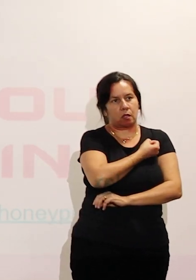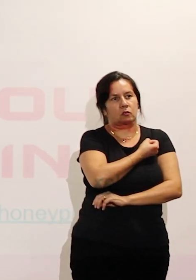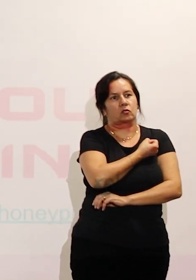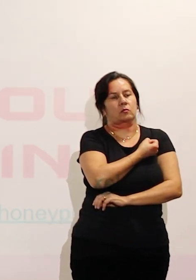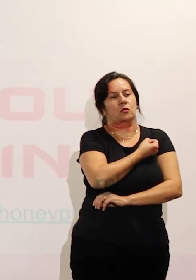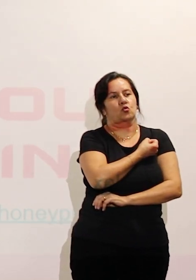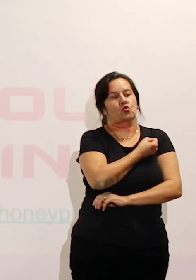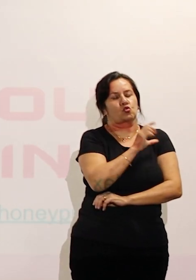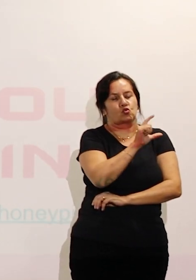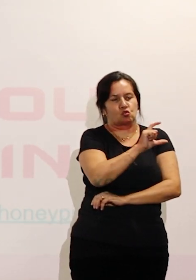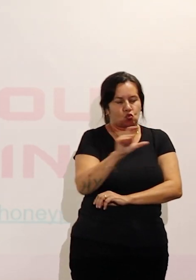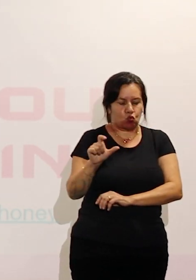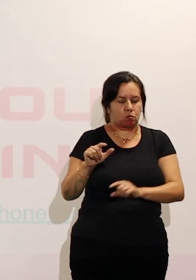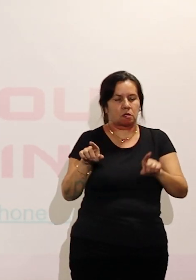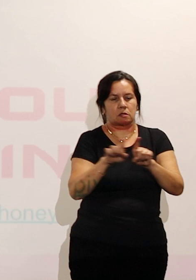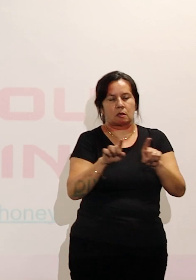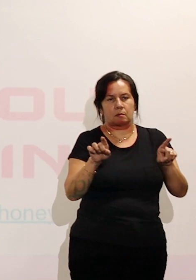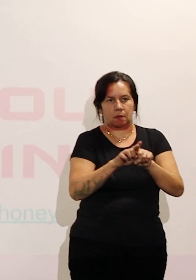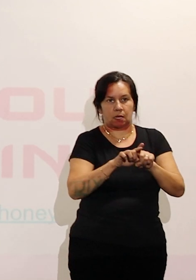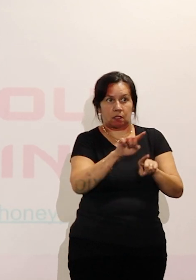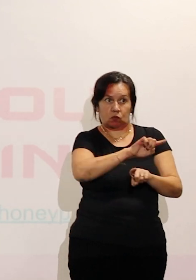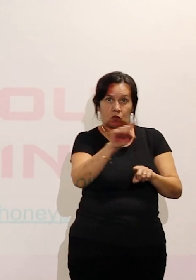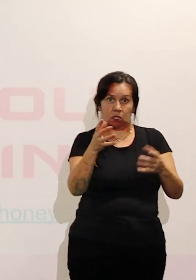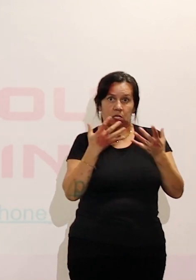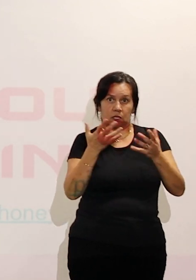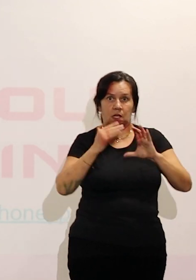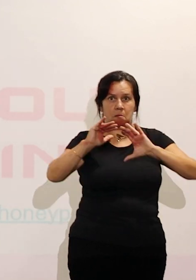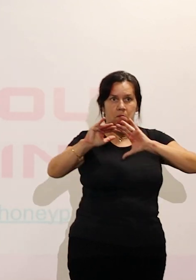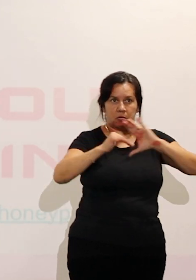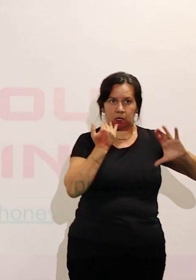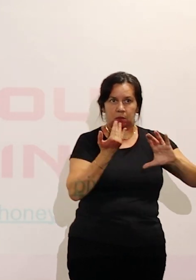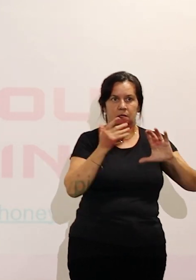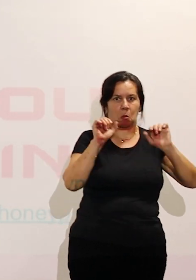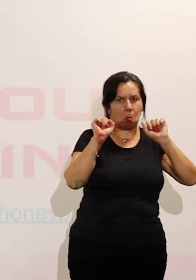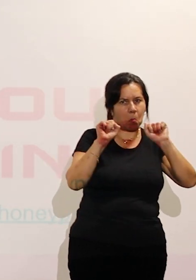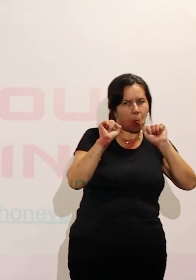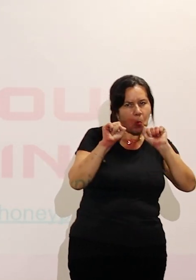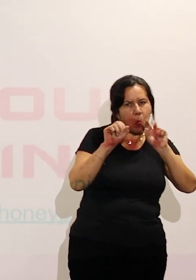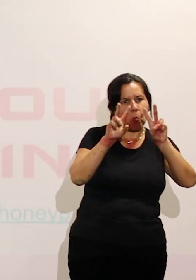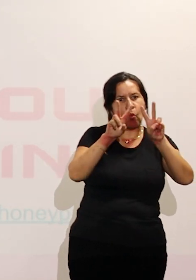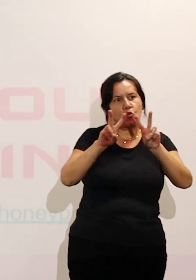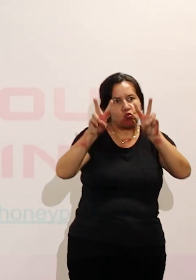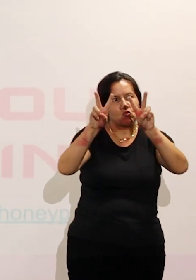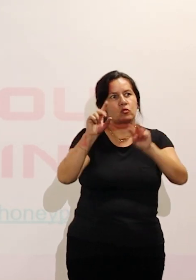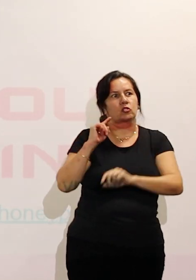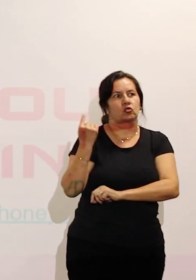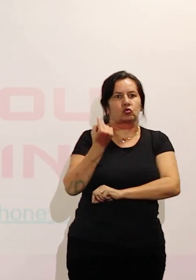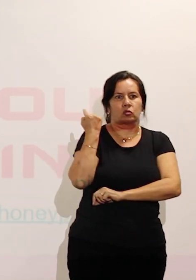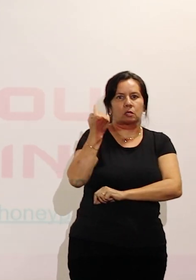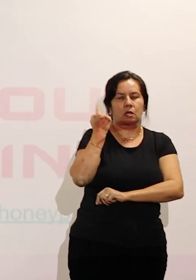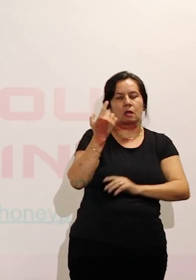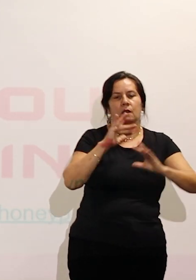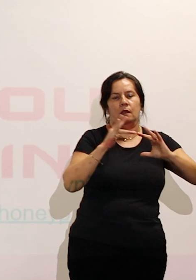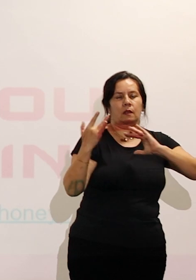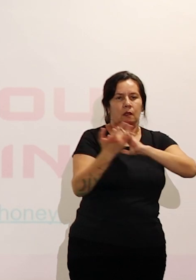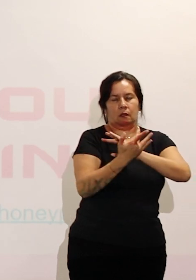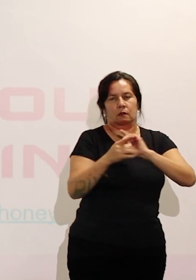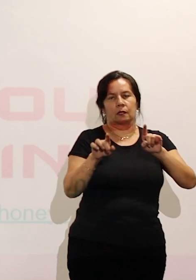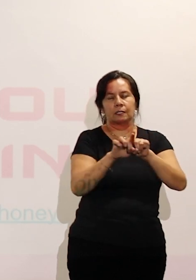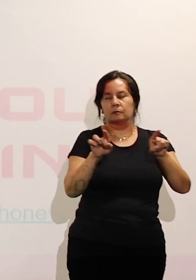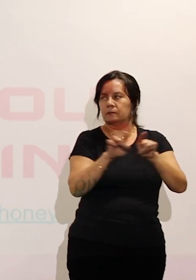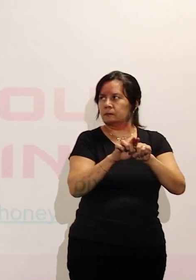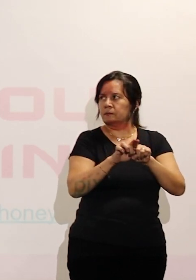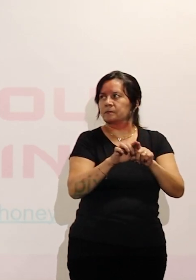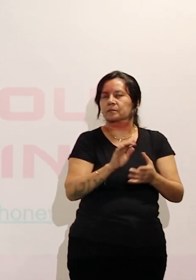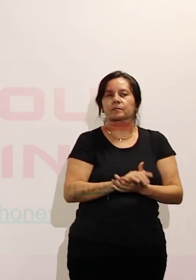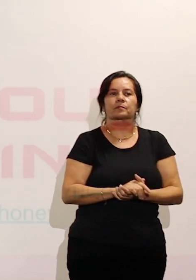portfólio. Né, quem quiser mandar mensagem, quem quiser dar uma olhada, dar uma seguida aí. Né, tanto no X, que é o